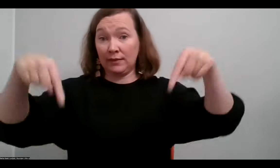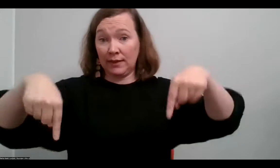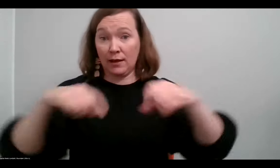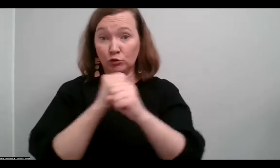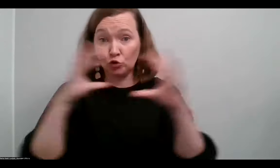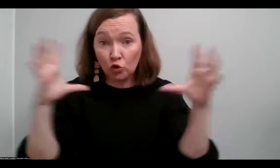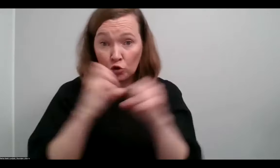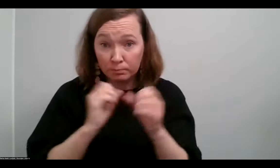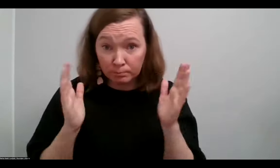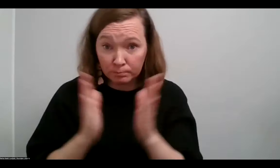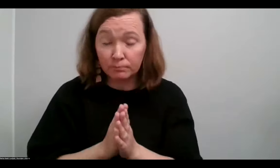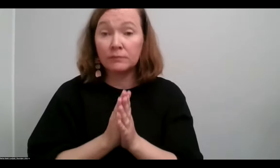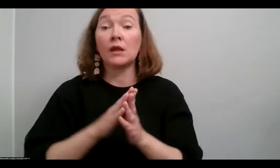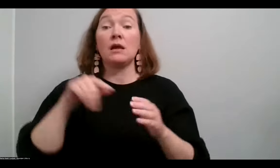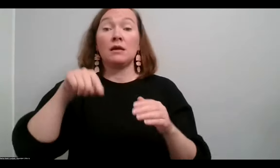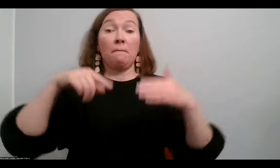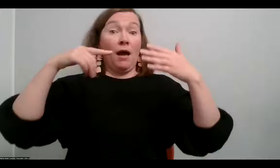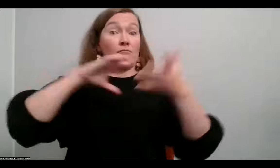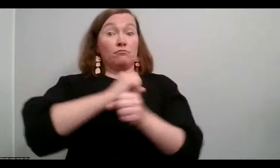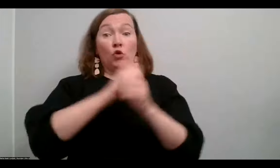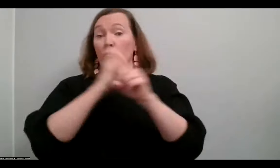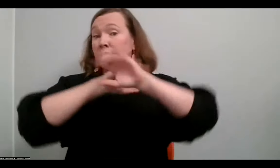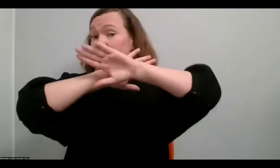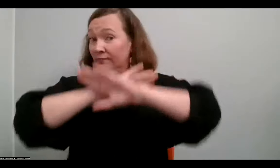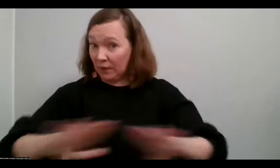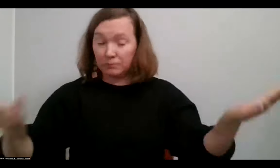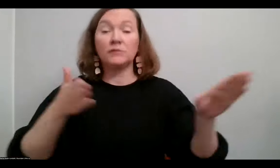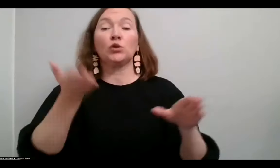iso kiitos teille kaikille, jotka osallistuitte tähän Zoom-lähetykseen.